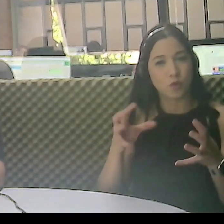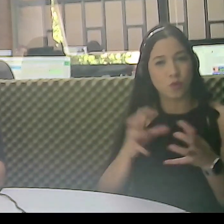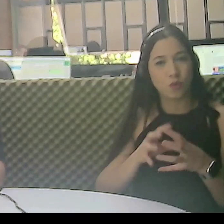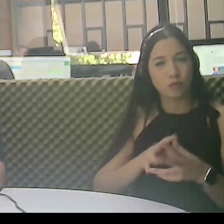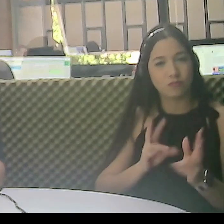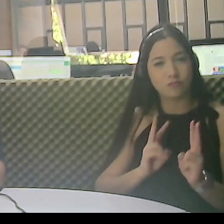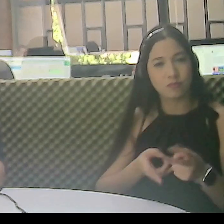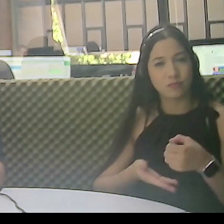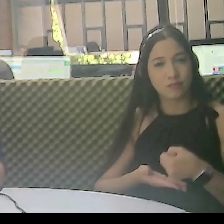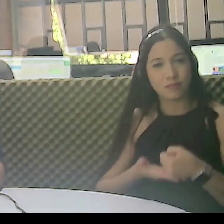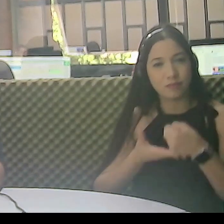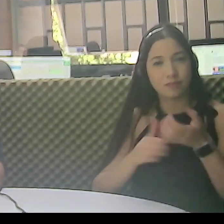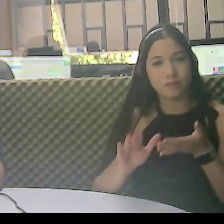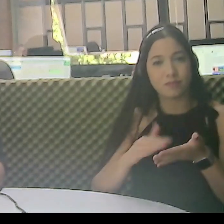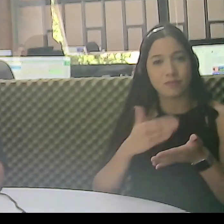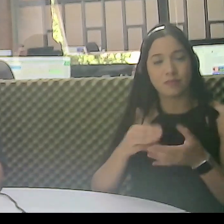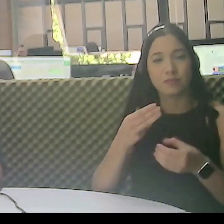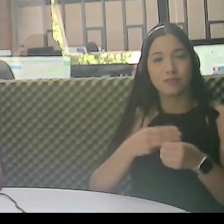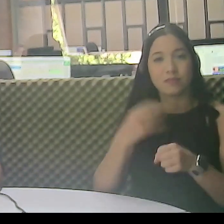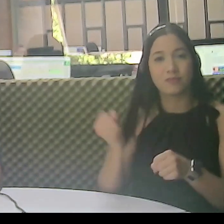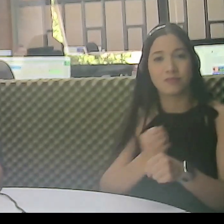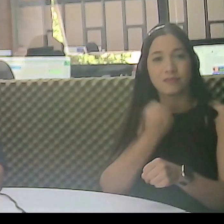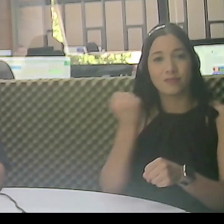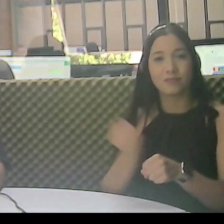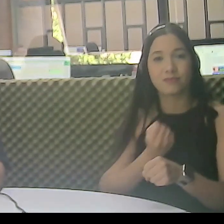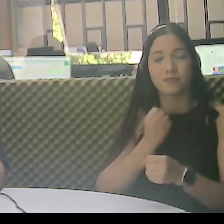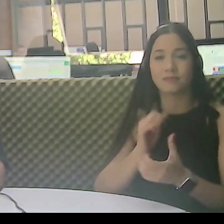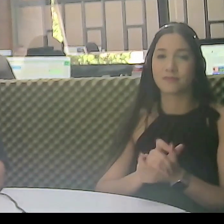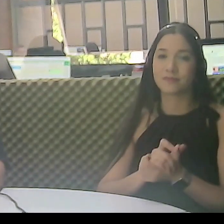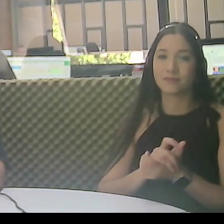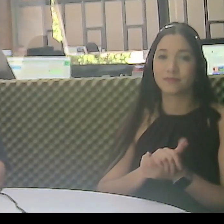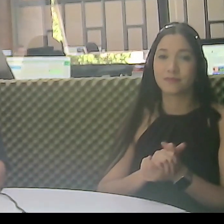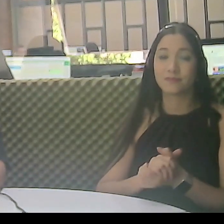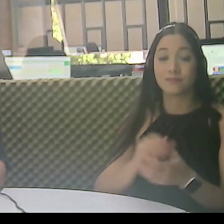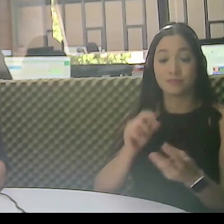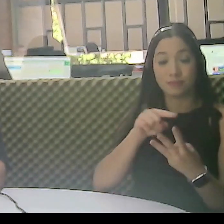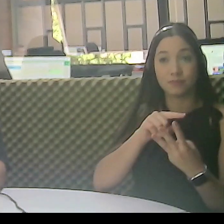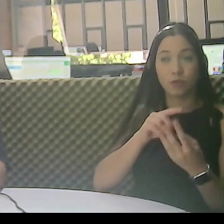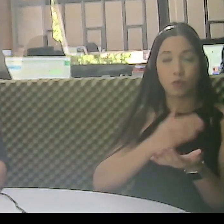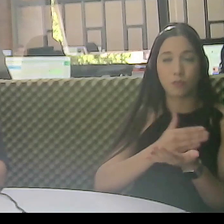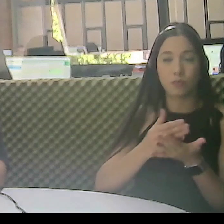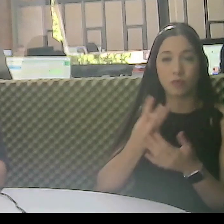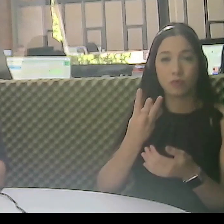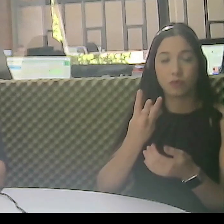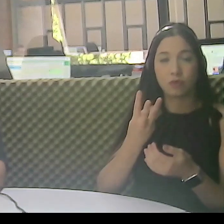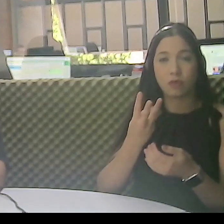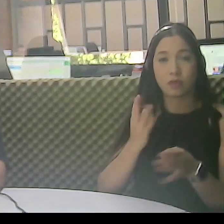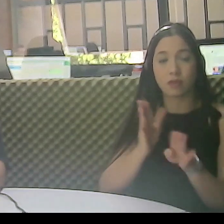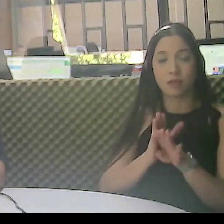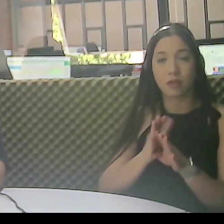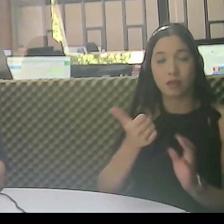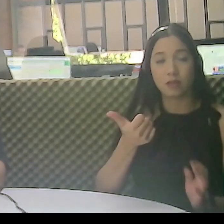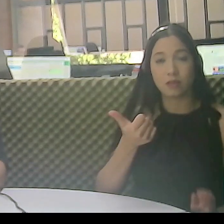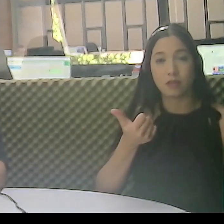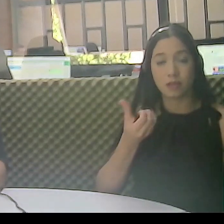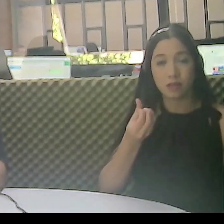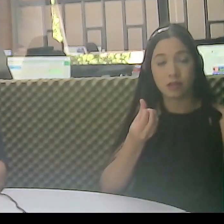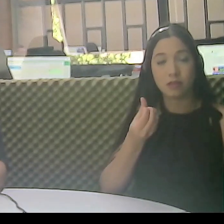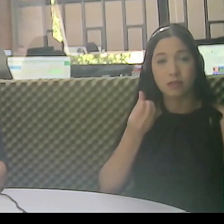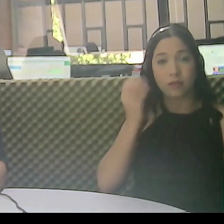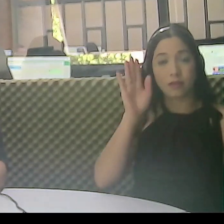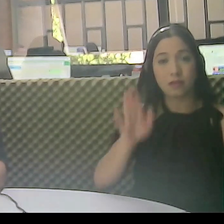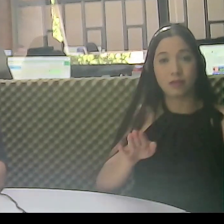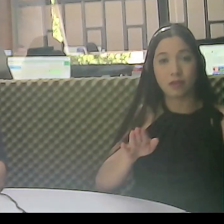com apoio da Secretaria Municipal de Obras. Entre as 3 e 6 da tarde de quarta-feira, a precipitação